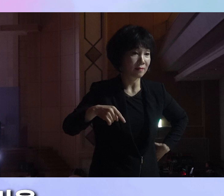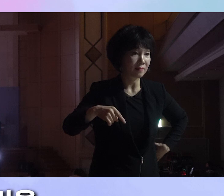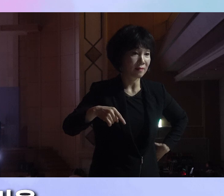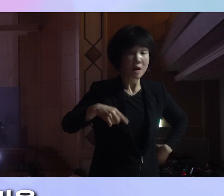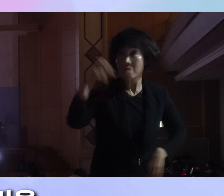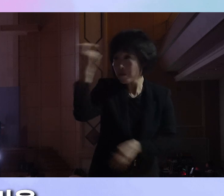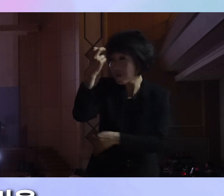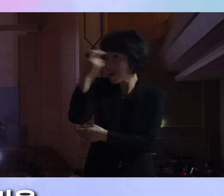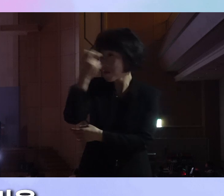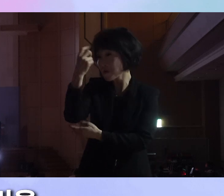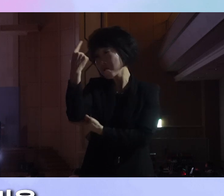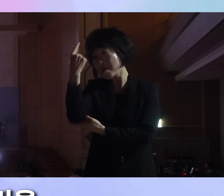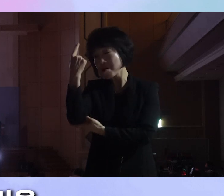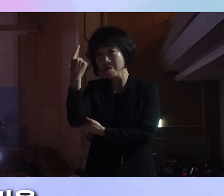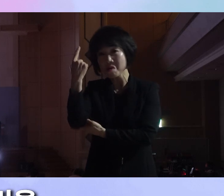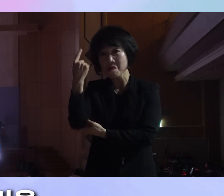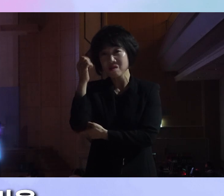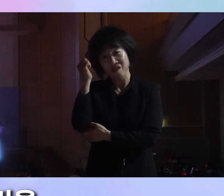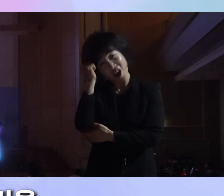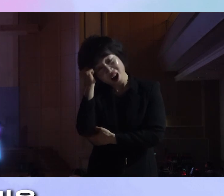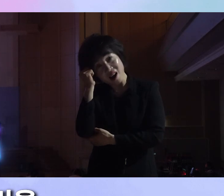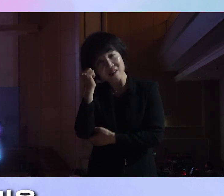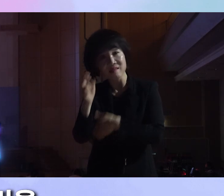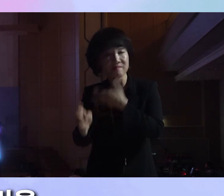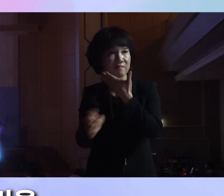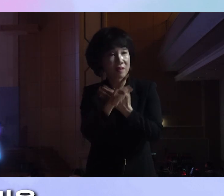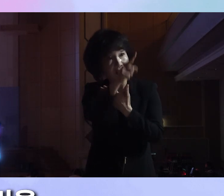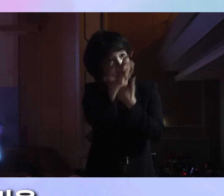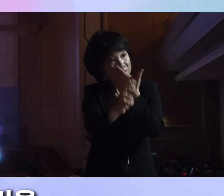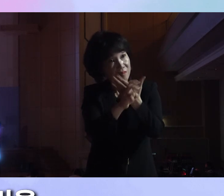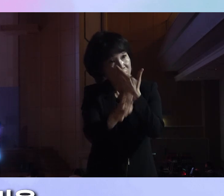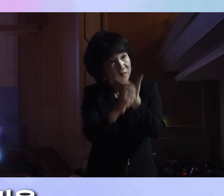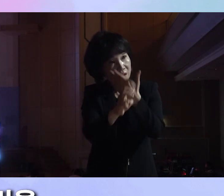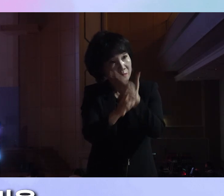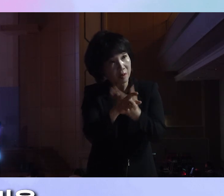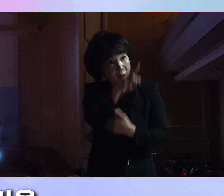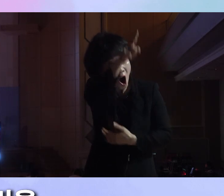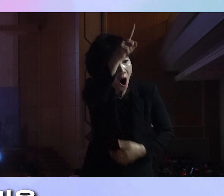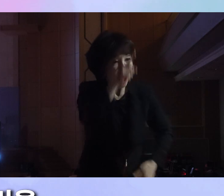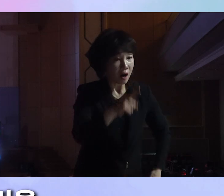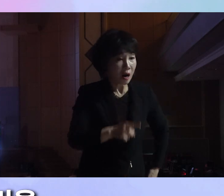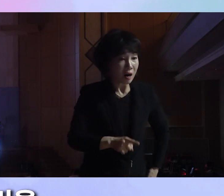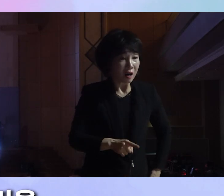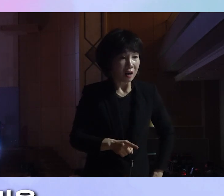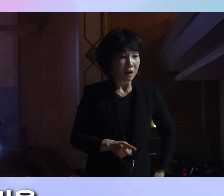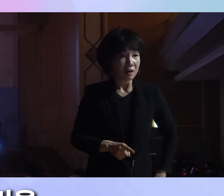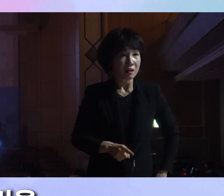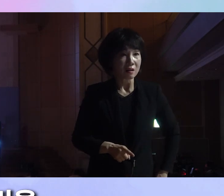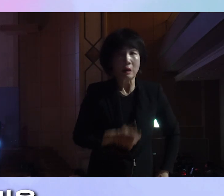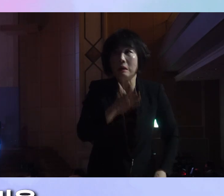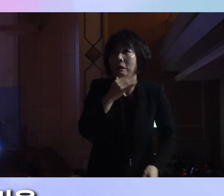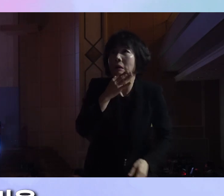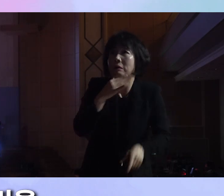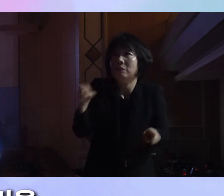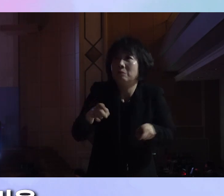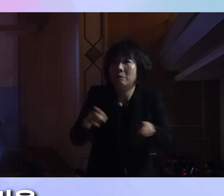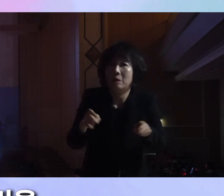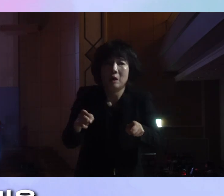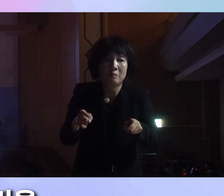보초서 다 자면 사형인 건 알고 있겠지? 하지만 사형을 면하는 방법이 딱 하나